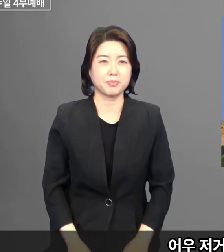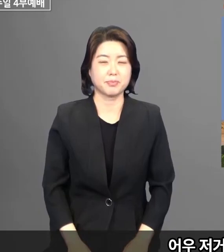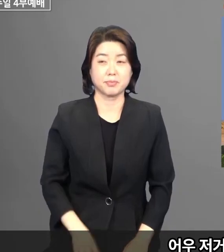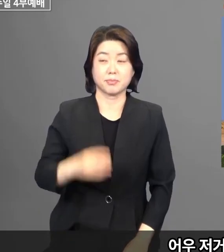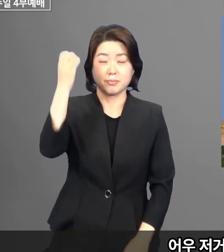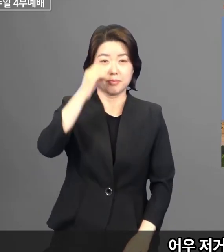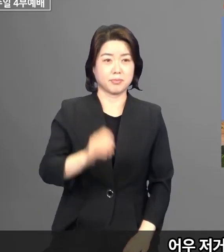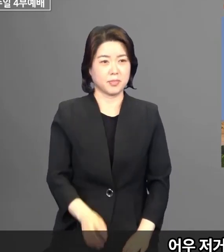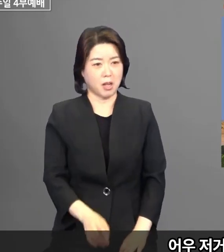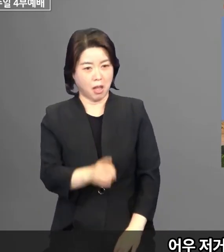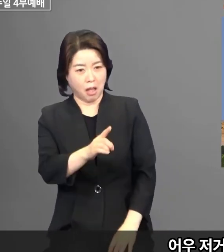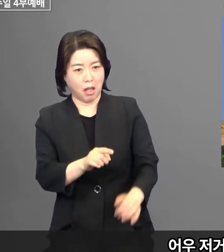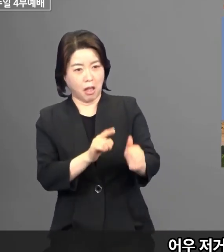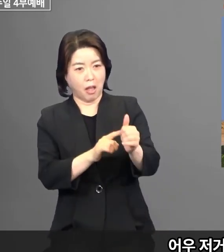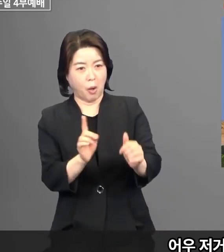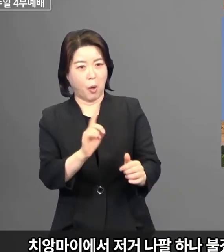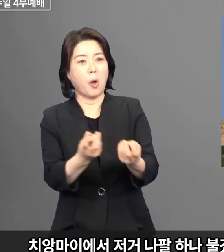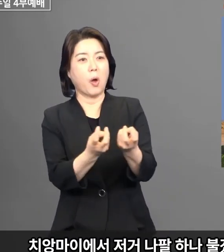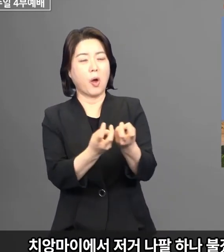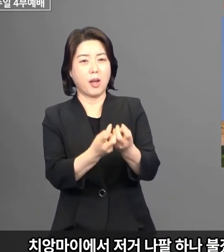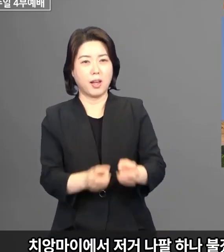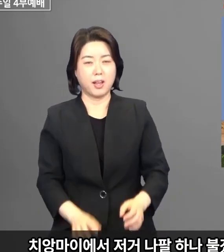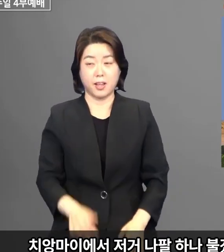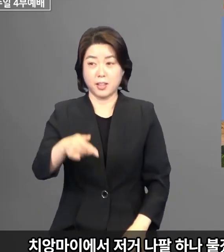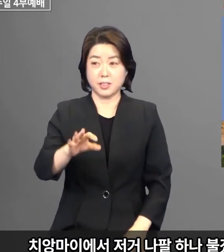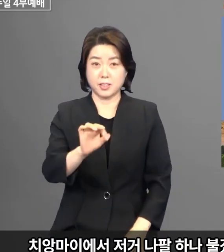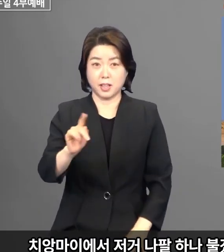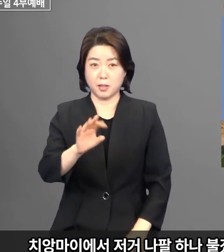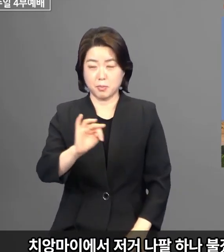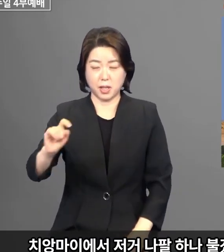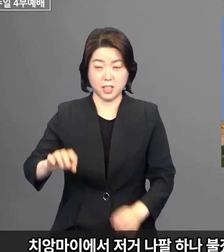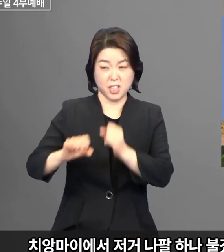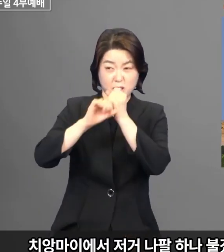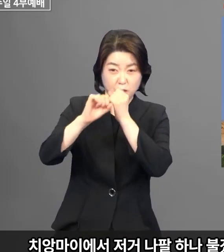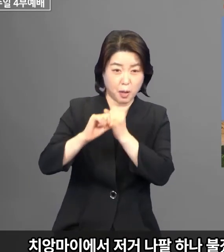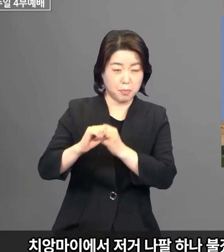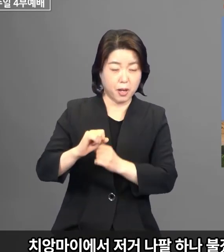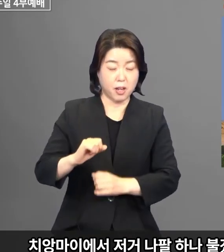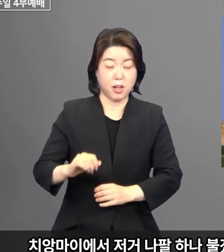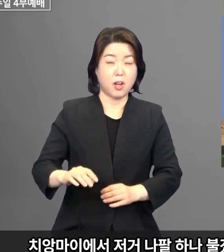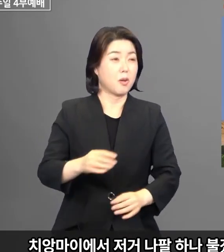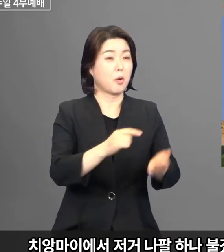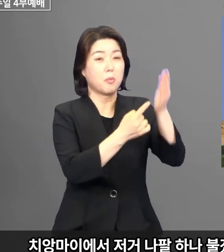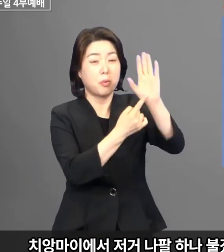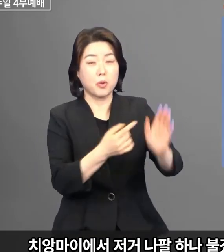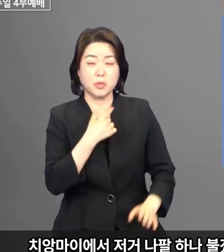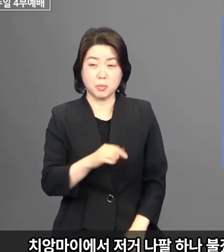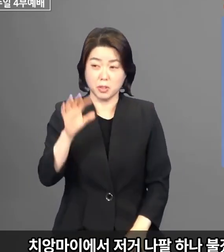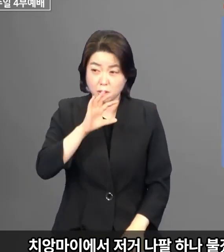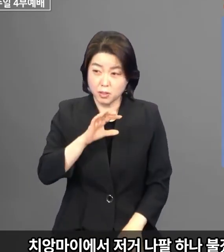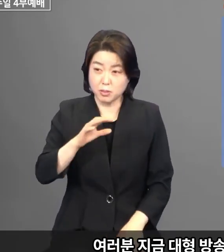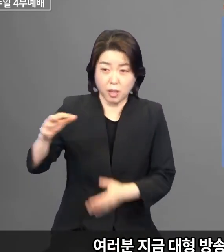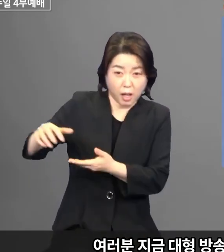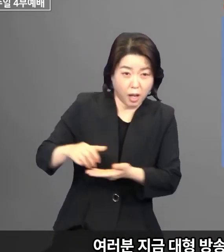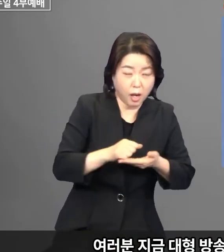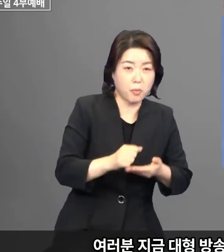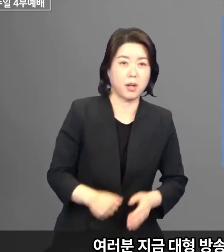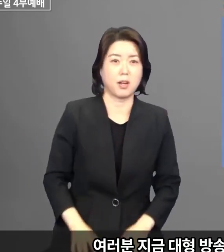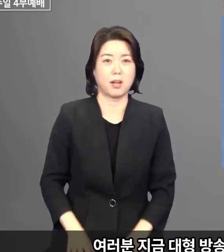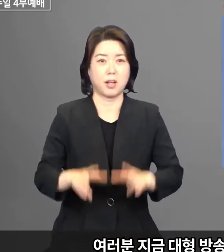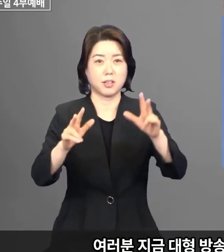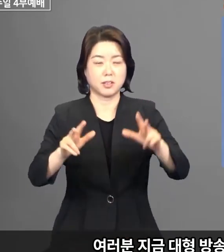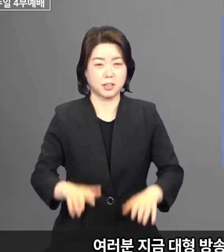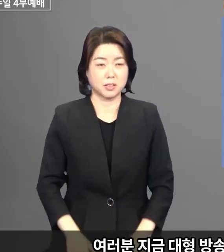저거 큰일 났네. 치앙마이에서 저거 나팔을 하나 불겠다고 얼마나 연습을 하고 왔을까? 여러분, 지금